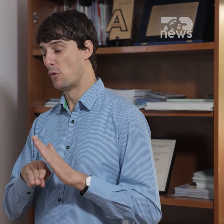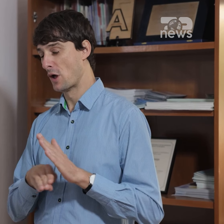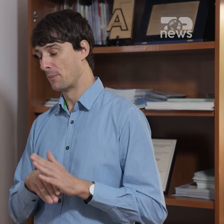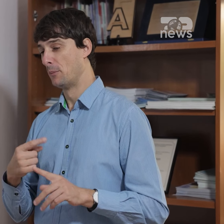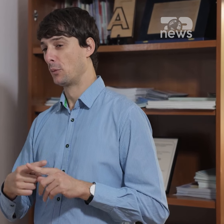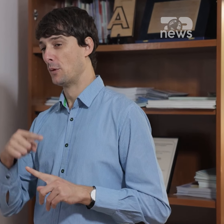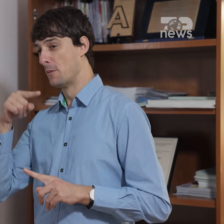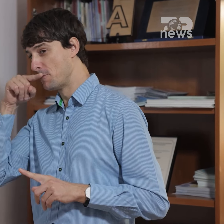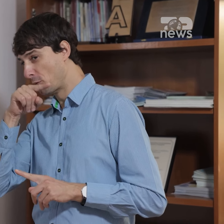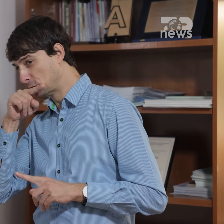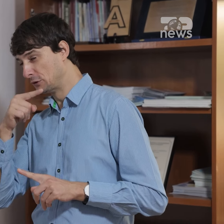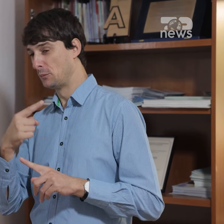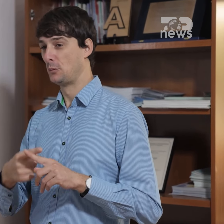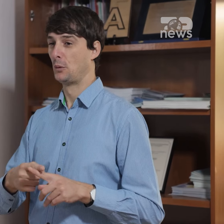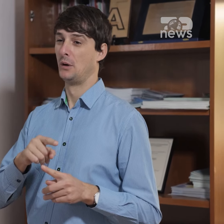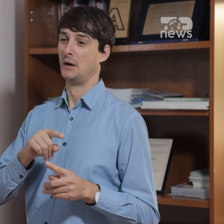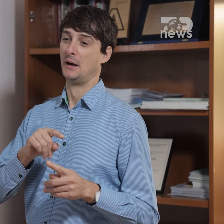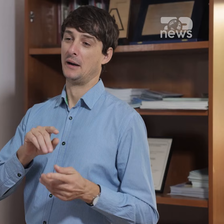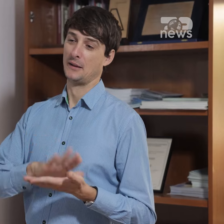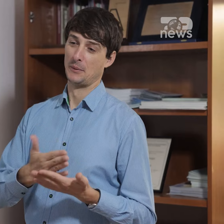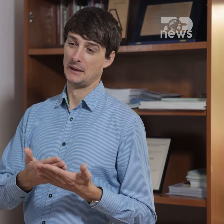degën e gjuhës së shenjave, e cila është një derë e